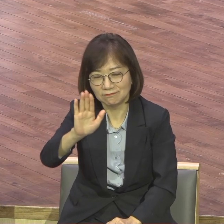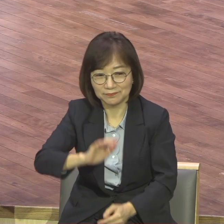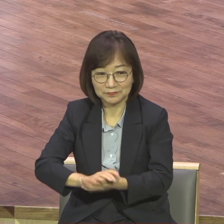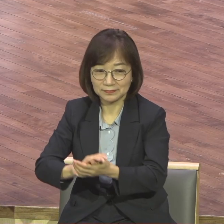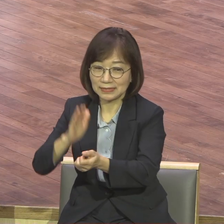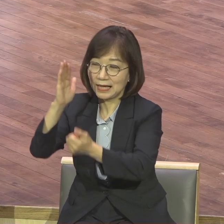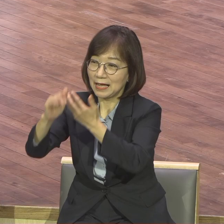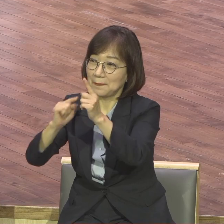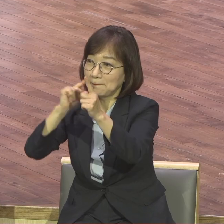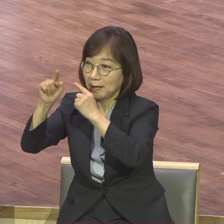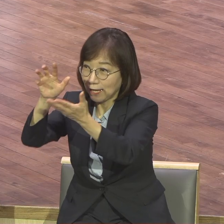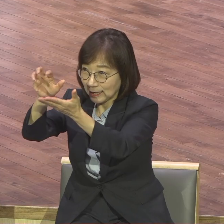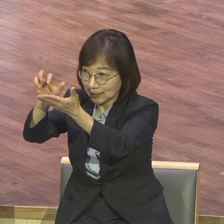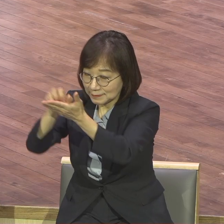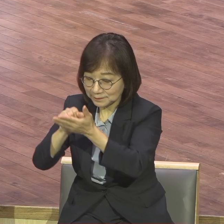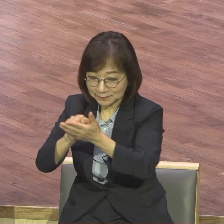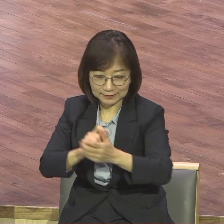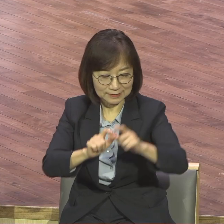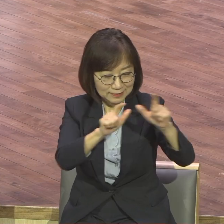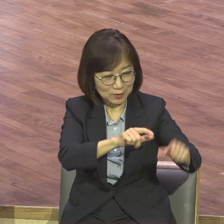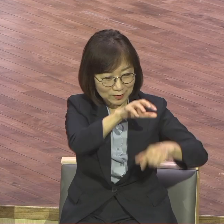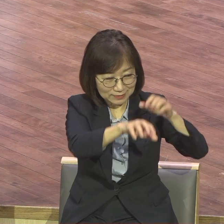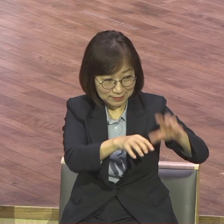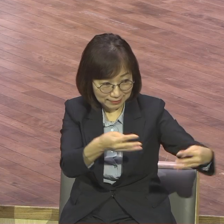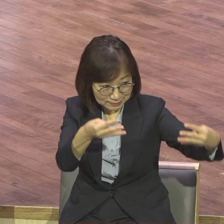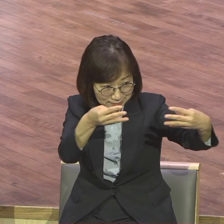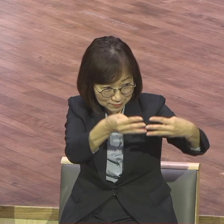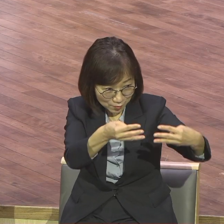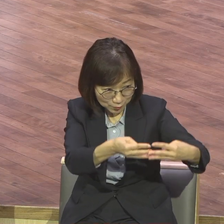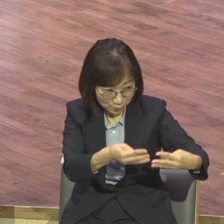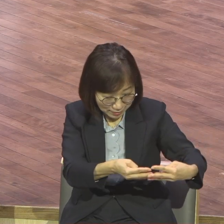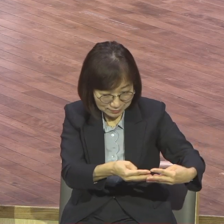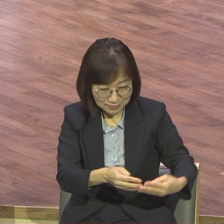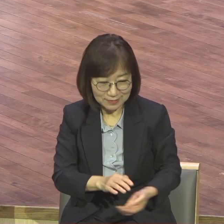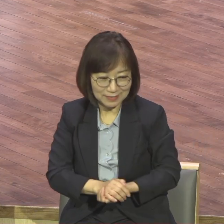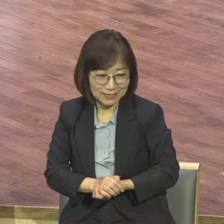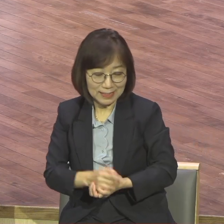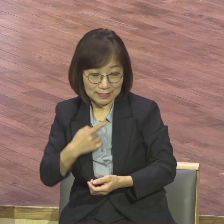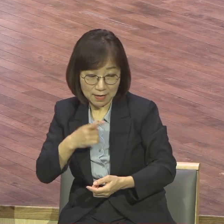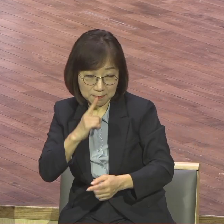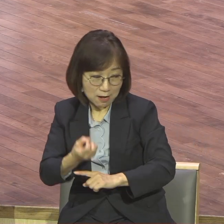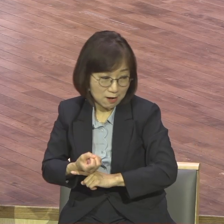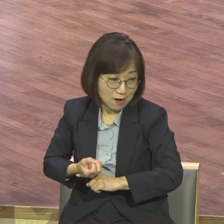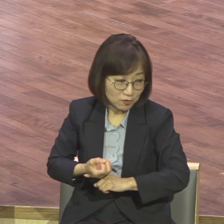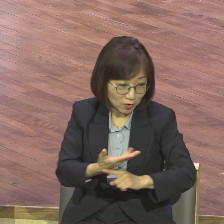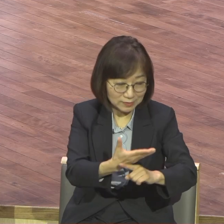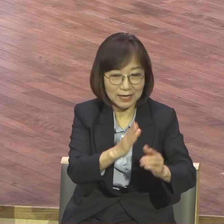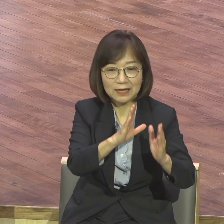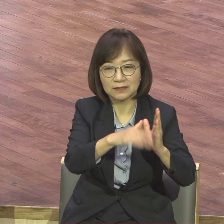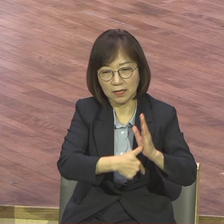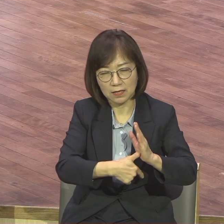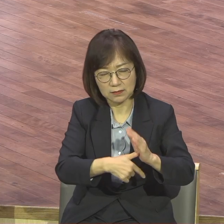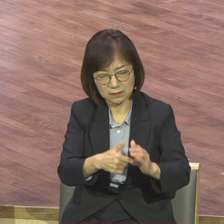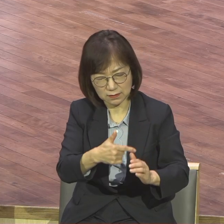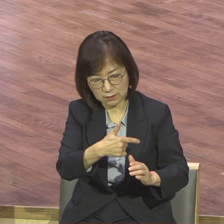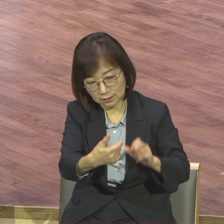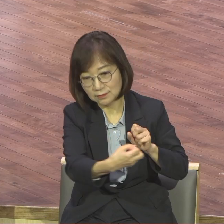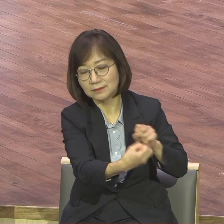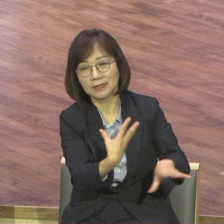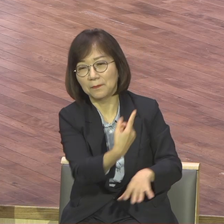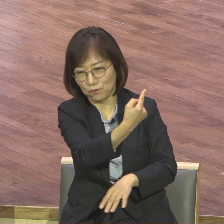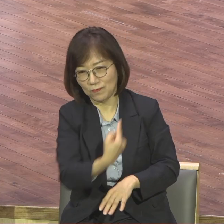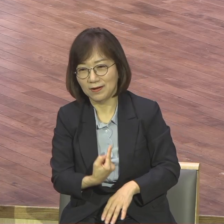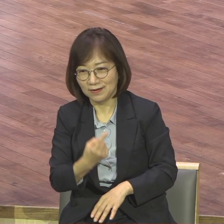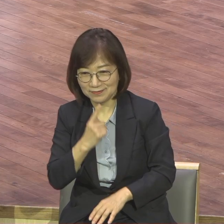때, 현장에 적용할 때 내가 입을 벌리고 내가 말할 때 놀라운 역사가